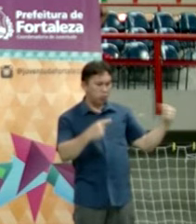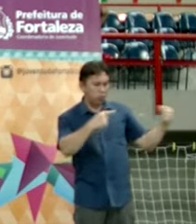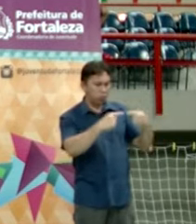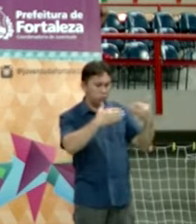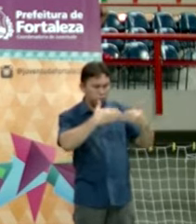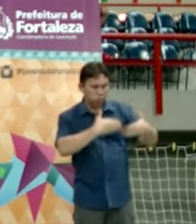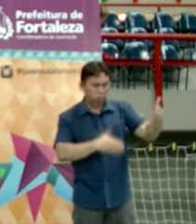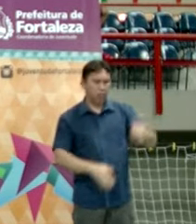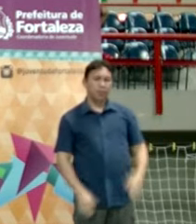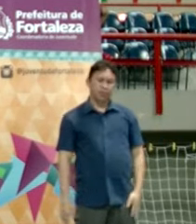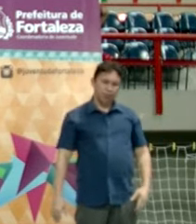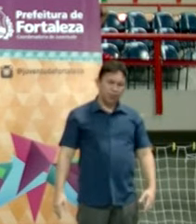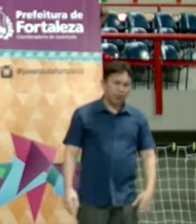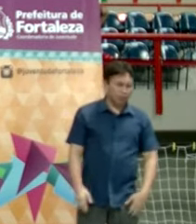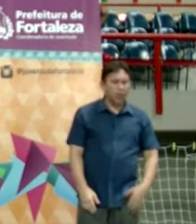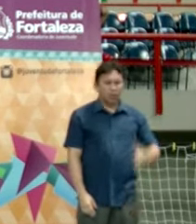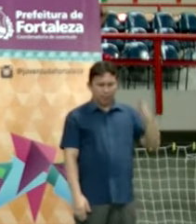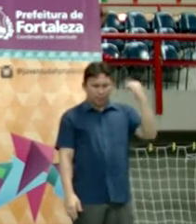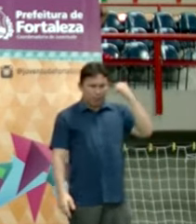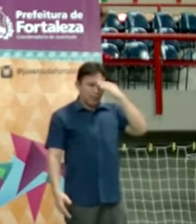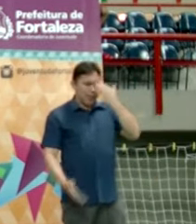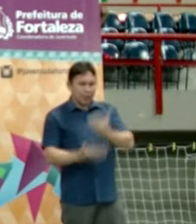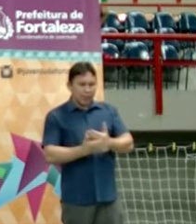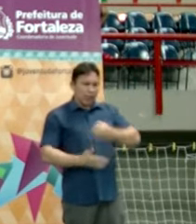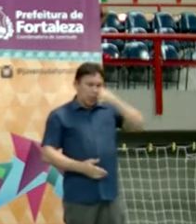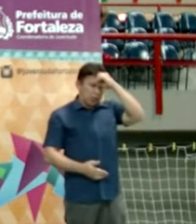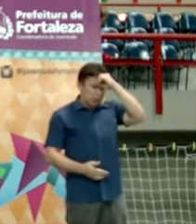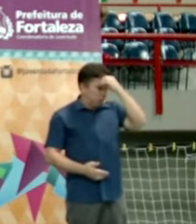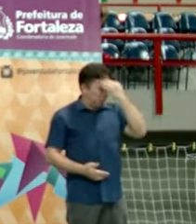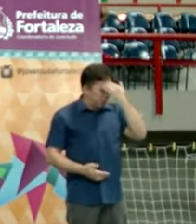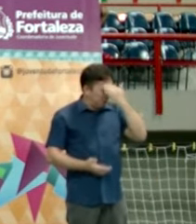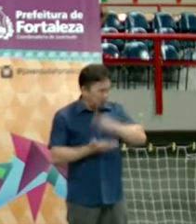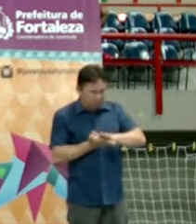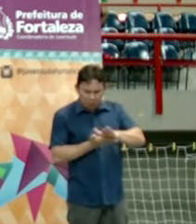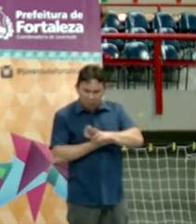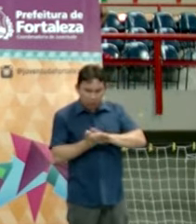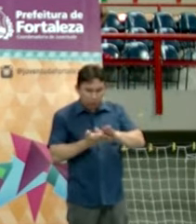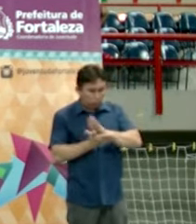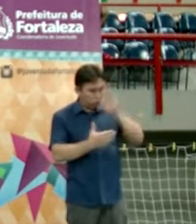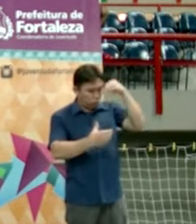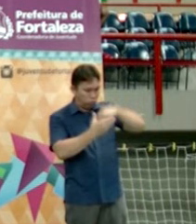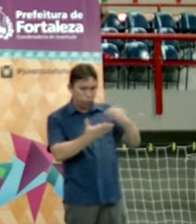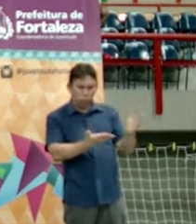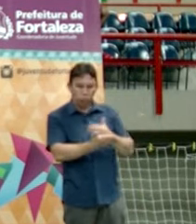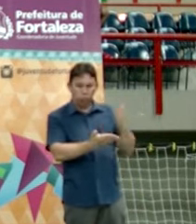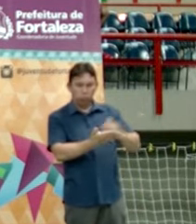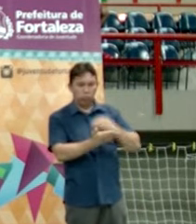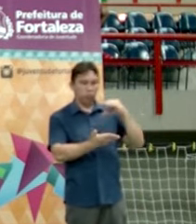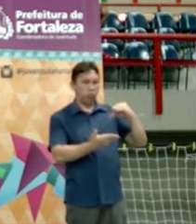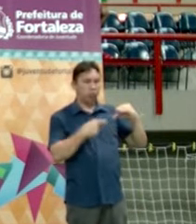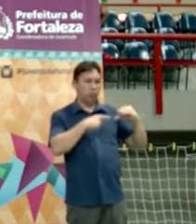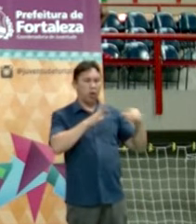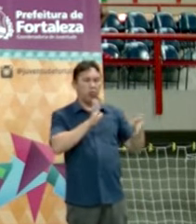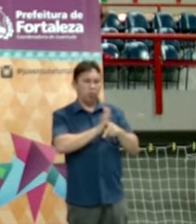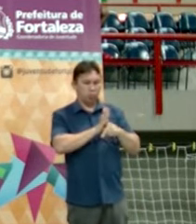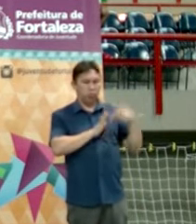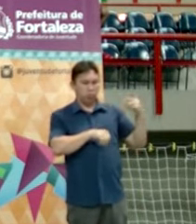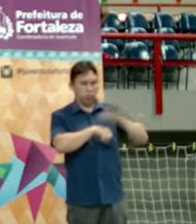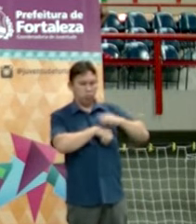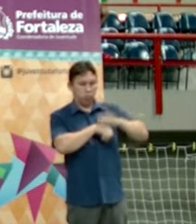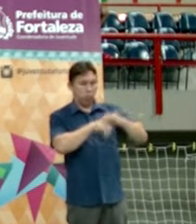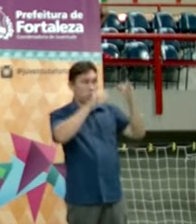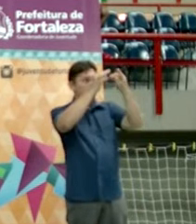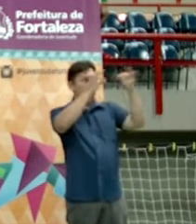afirmação: sei que nada sei, registrada na obra Apologia de Sócrates.